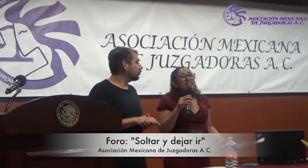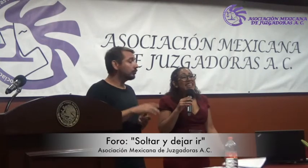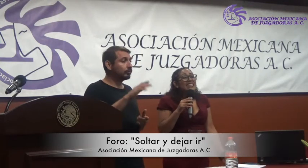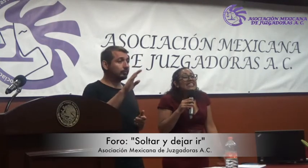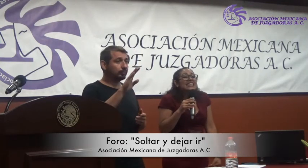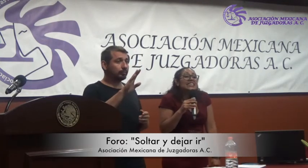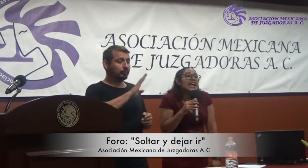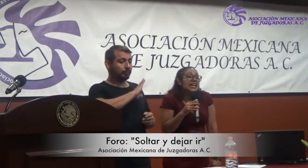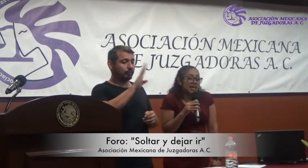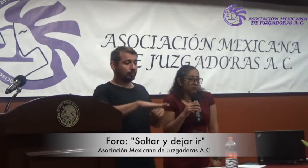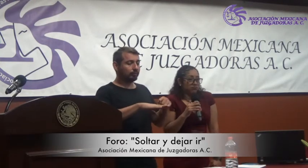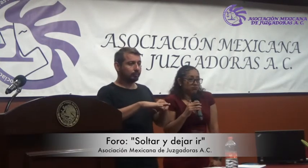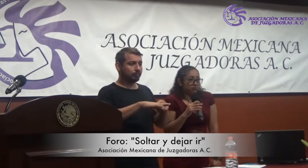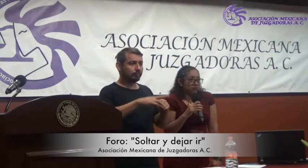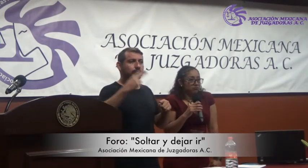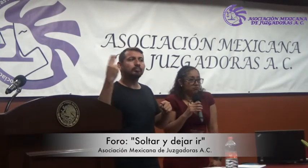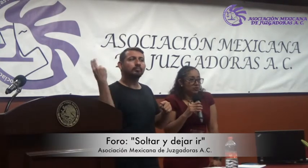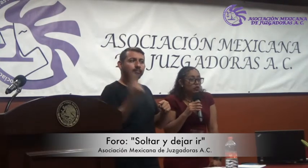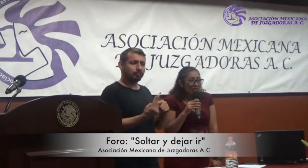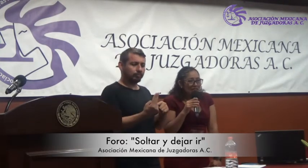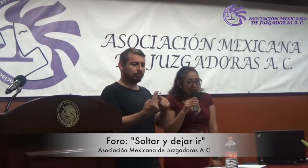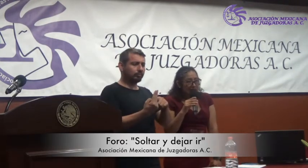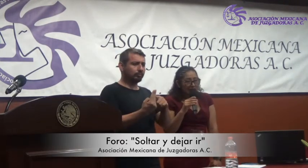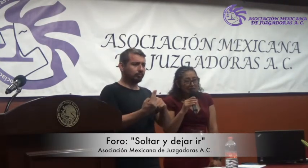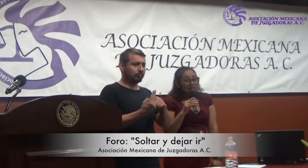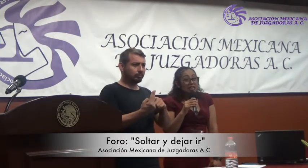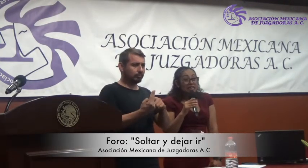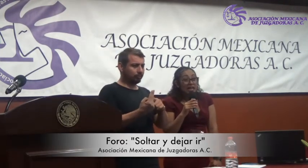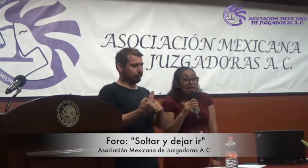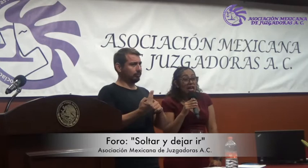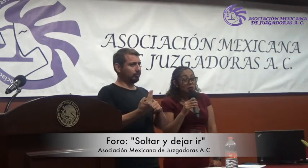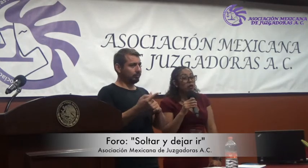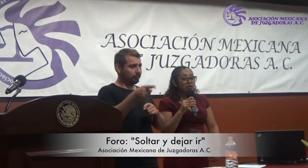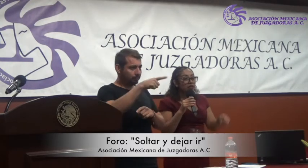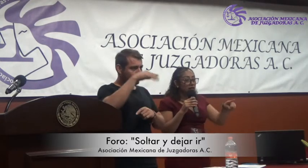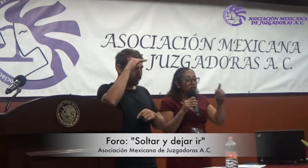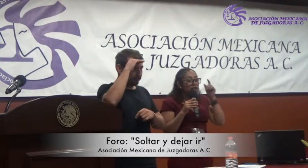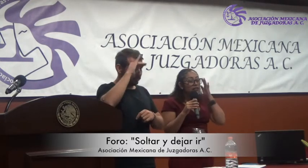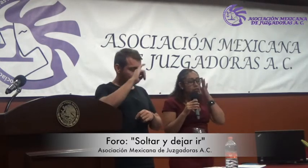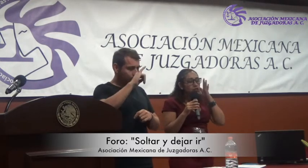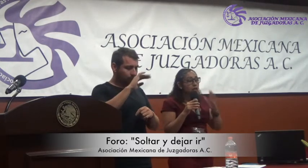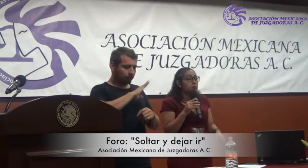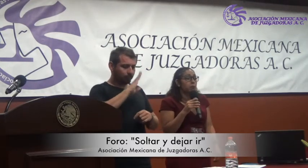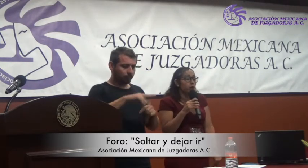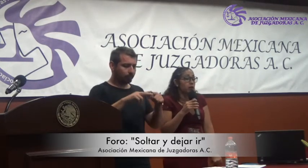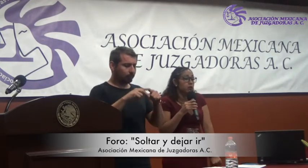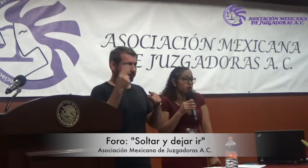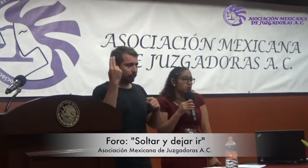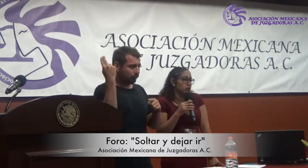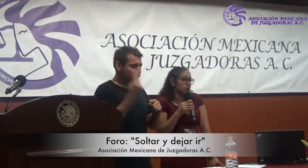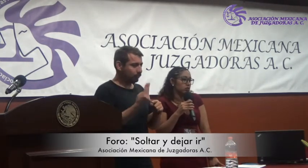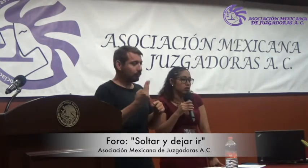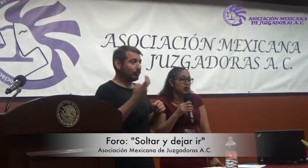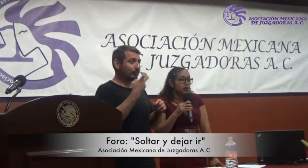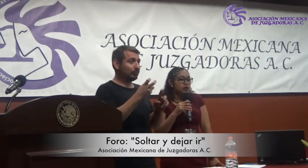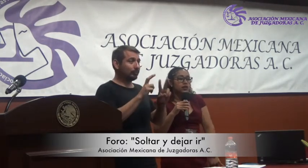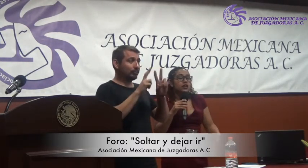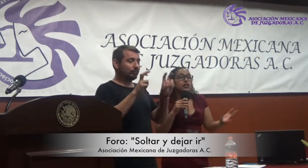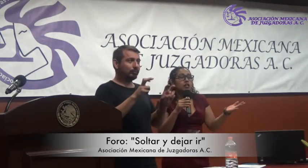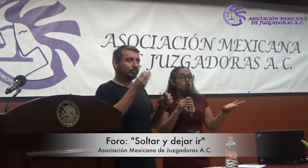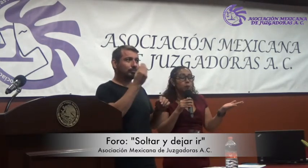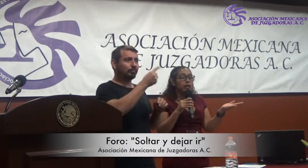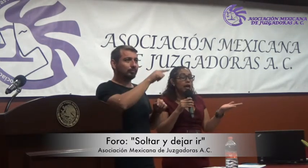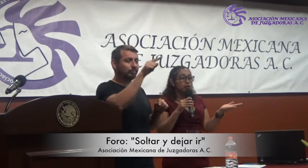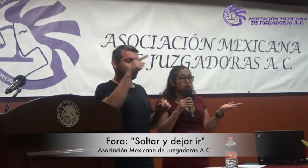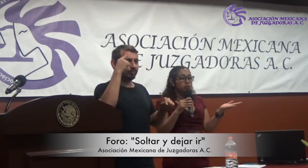La muerte es necesaria. ¿Ustedes creen que sea necesaria la muerte? Creo que ese es un tema polémico